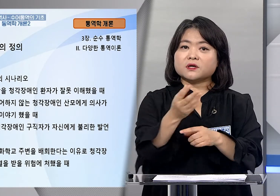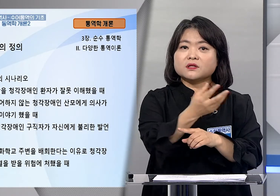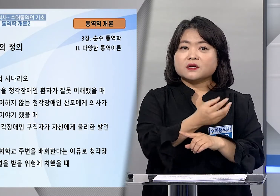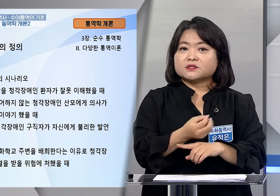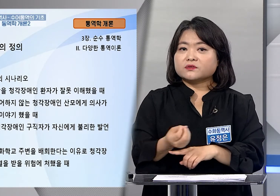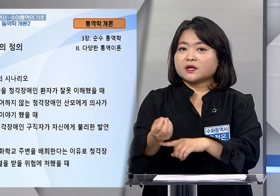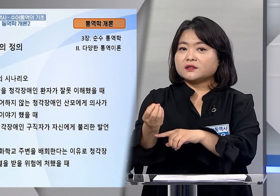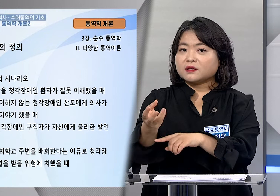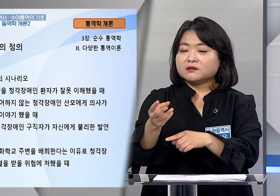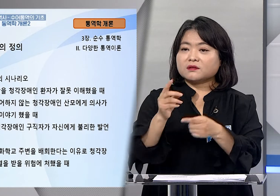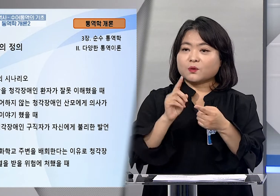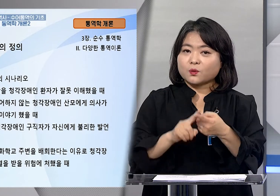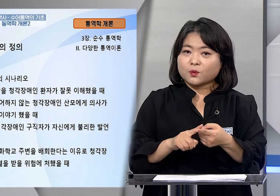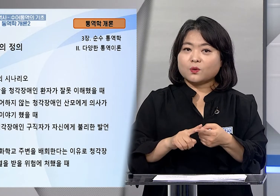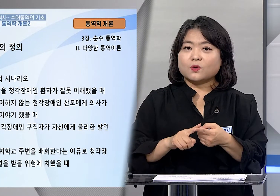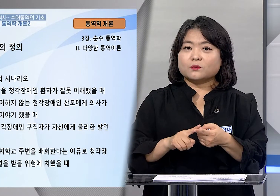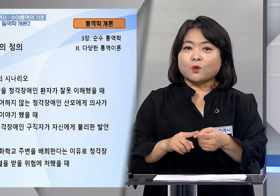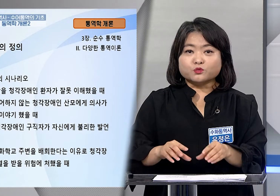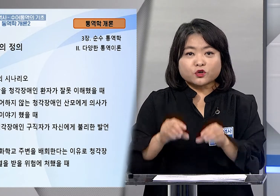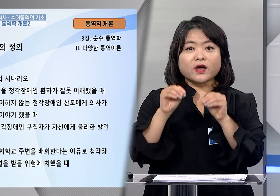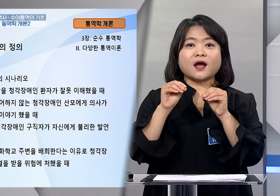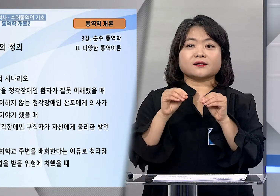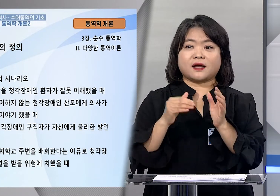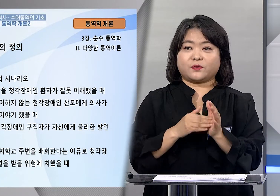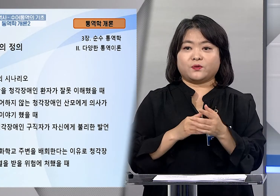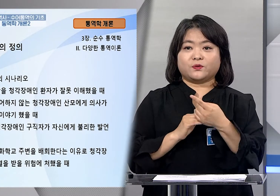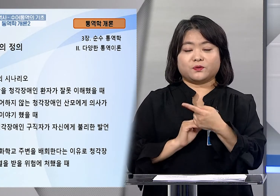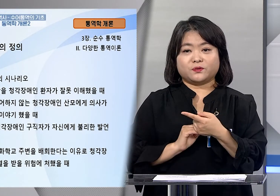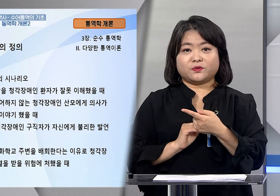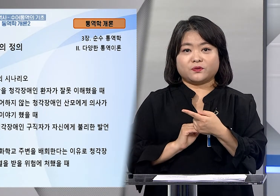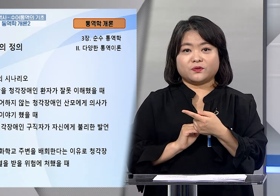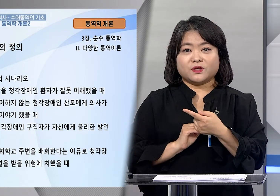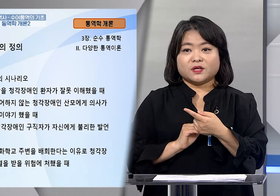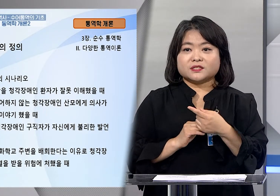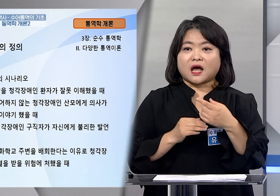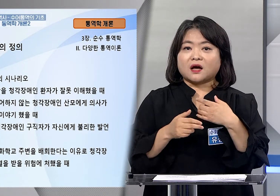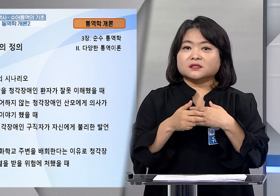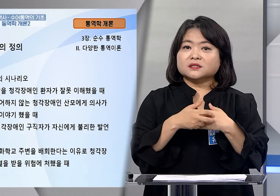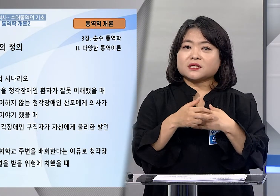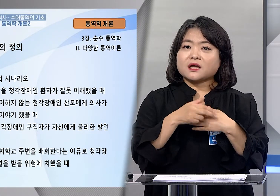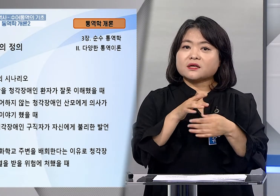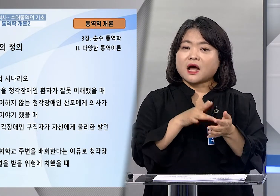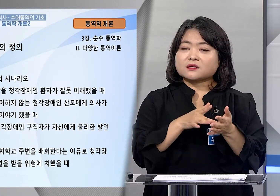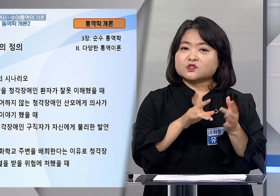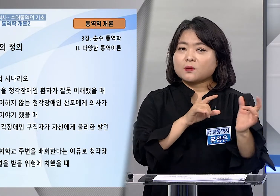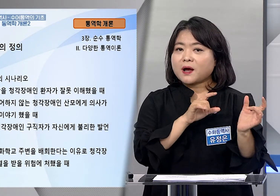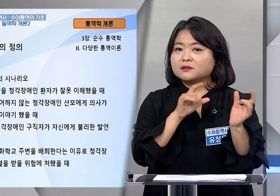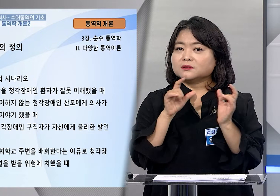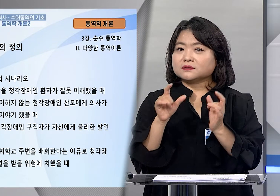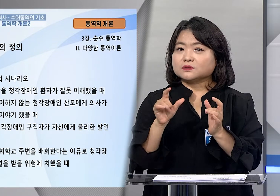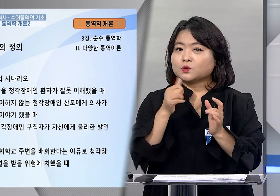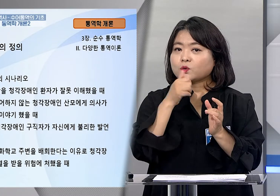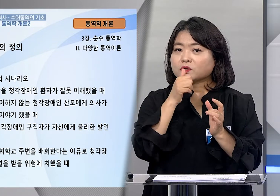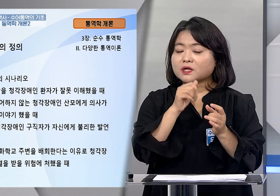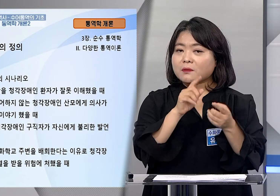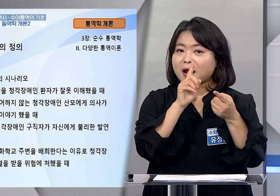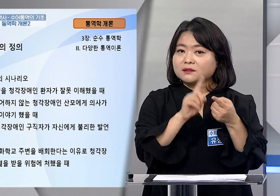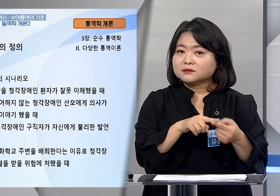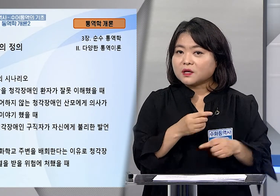전달된 대로 멈춰야 할까요? 자, 의사의 약 처방을 통역사가 말 그대로